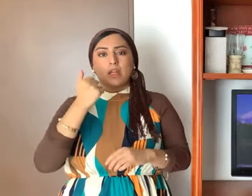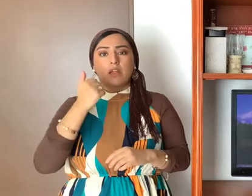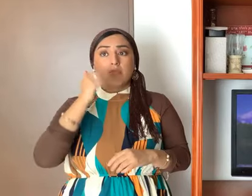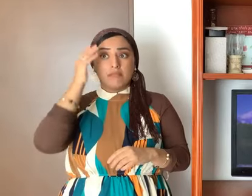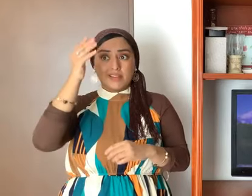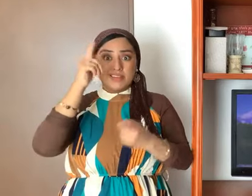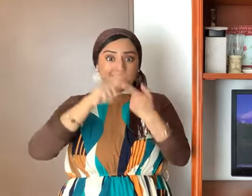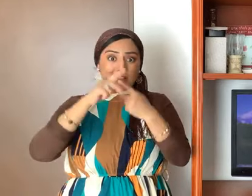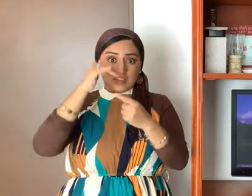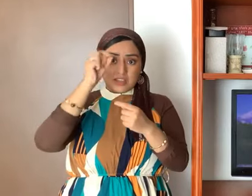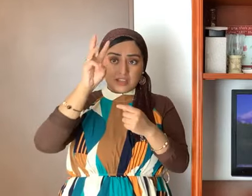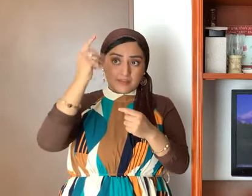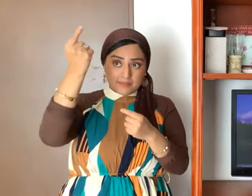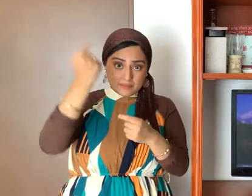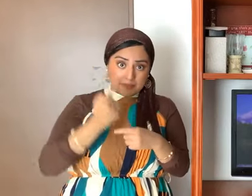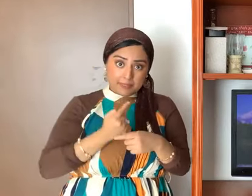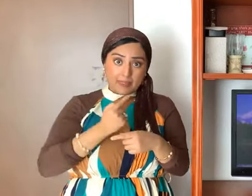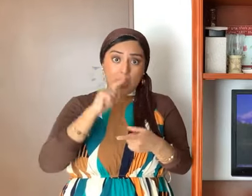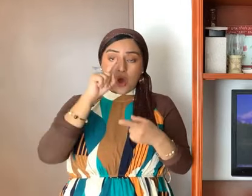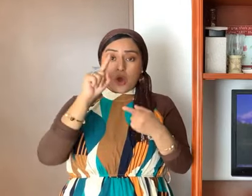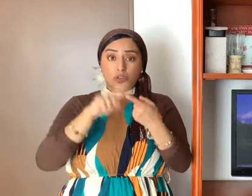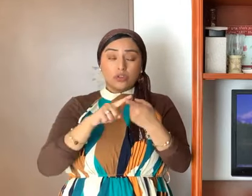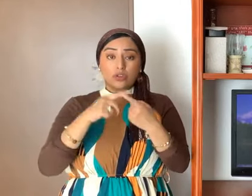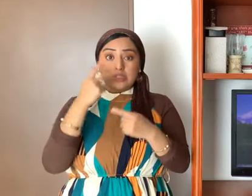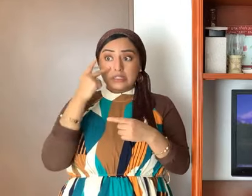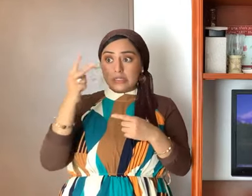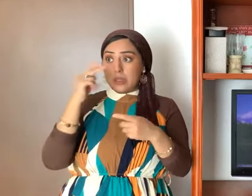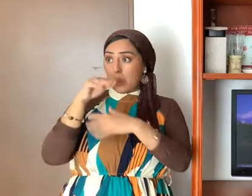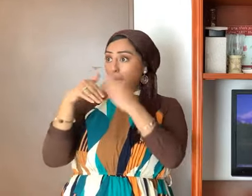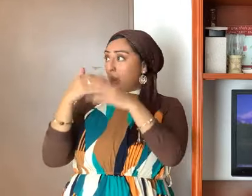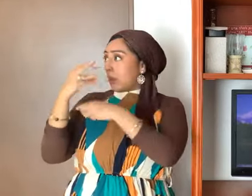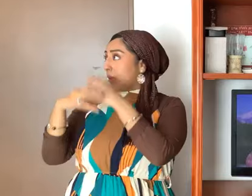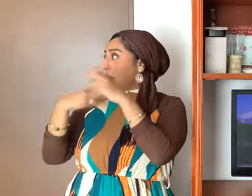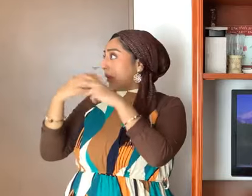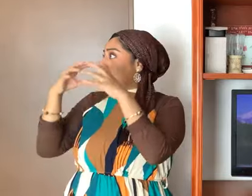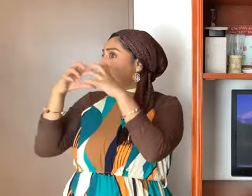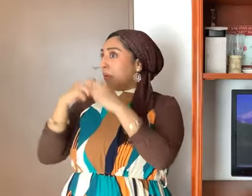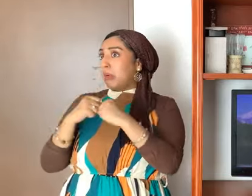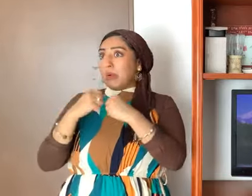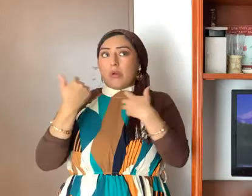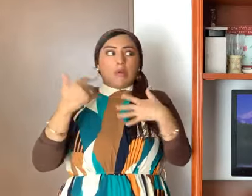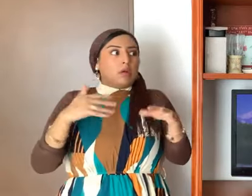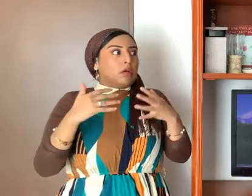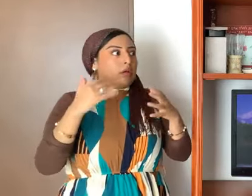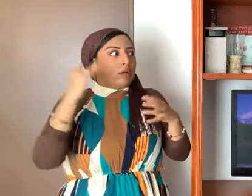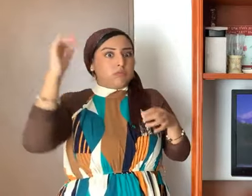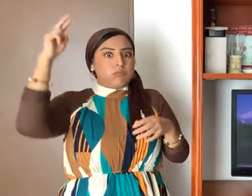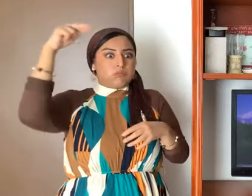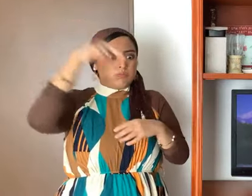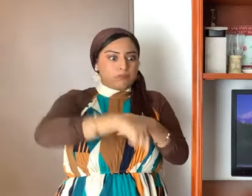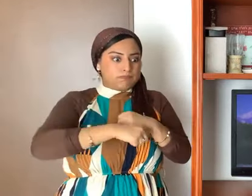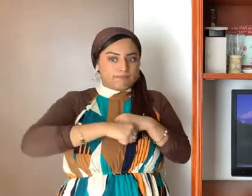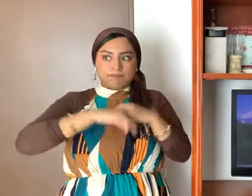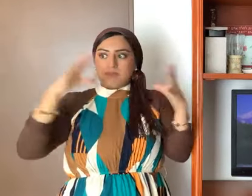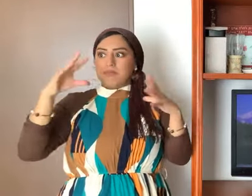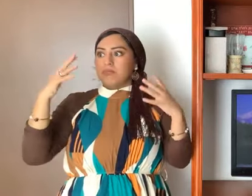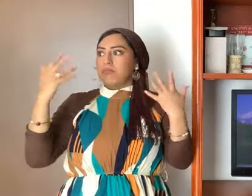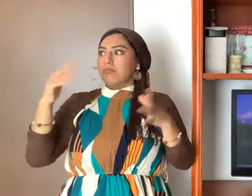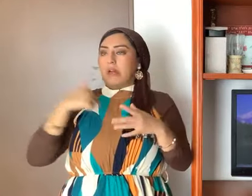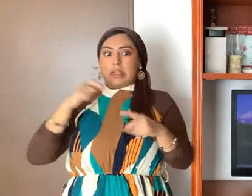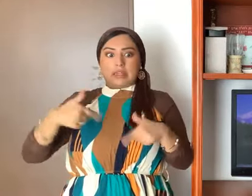venga Yahshua? Cuando ya veas que de plano las cosas están horribles y caiga la primera bomba atómica porque van a